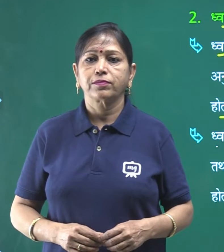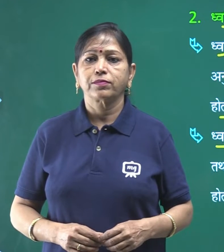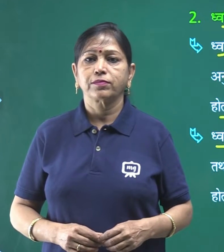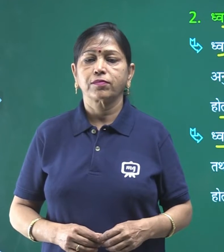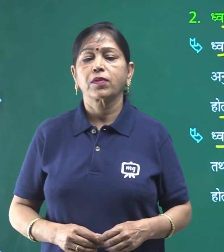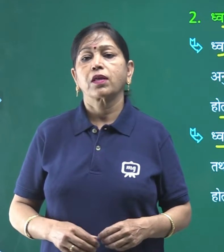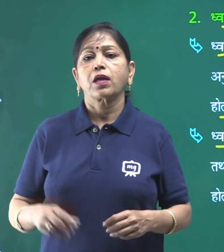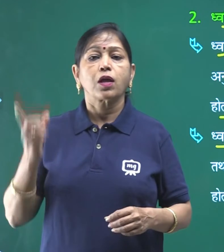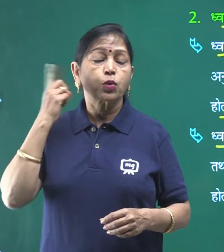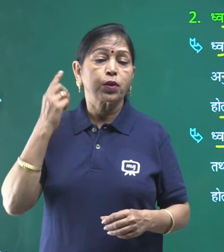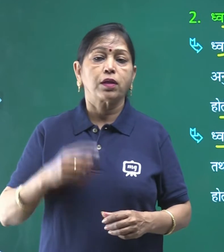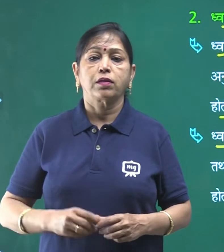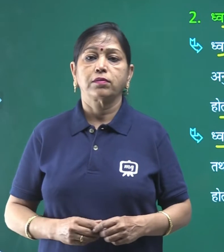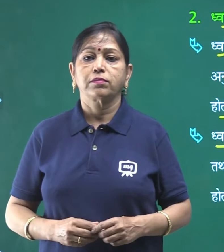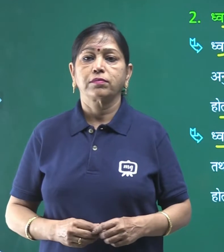ध्वनि